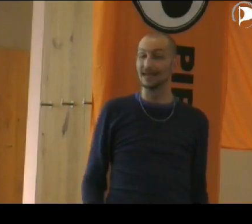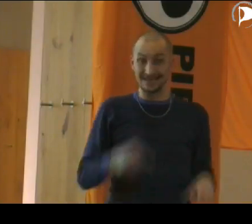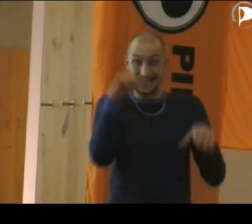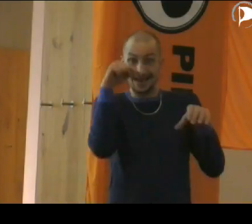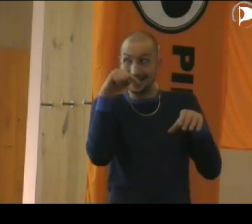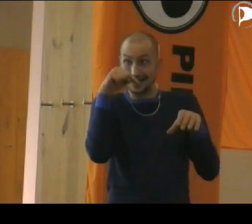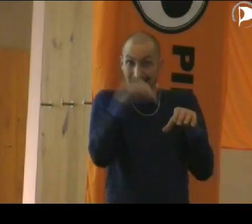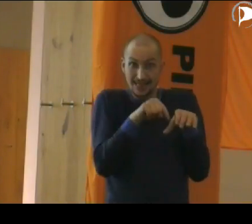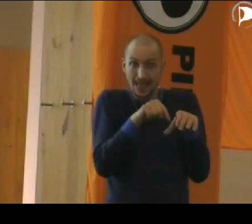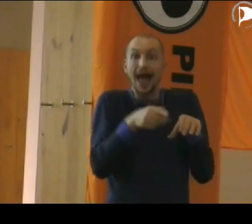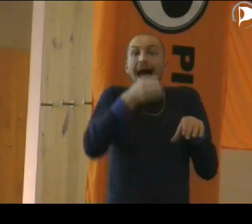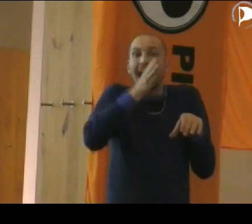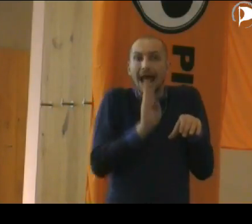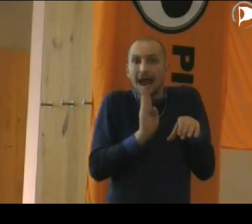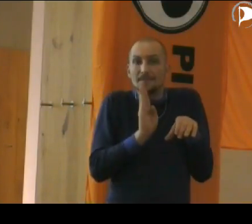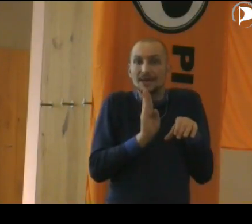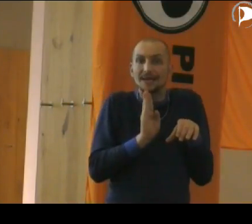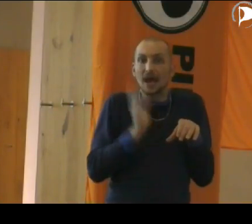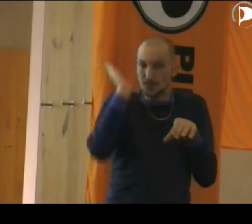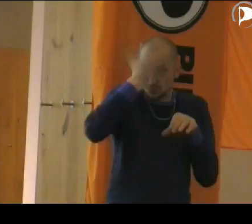eigentlich rein in der dunklen ecke